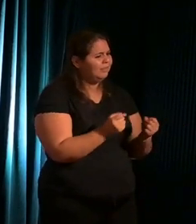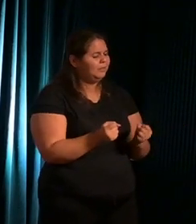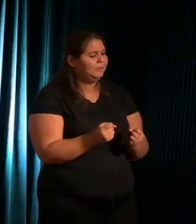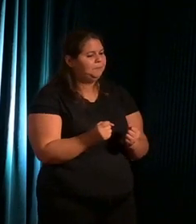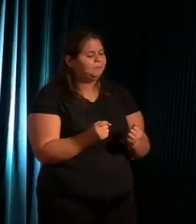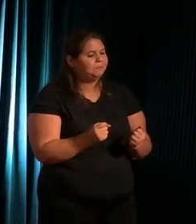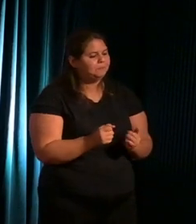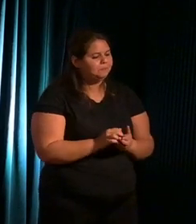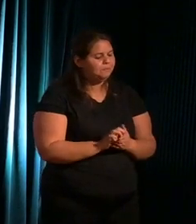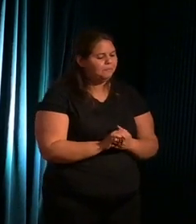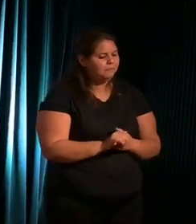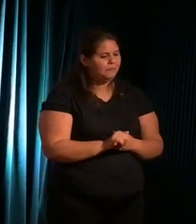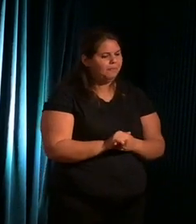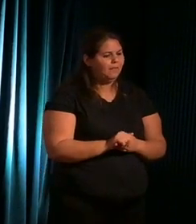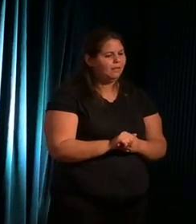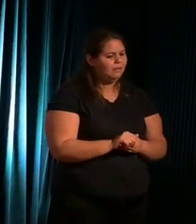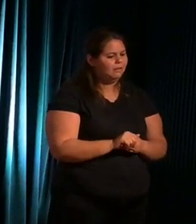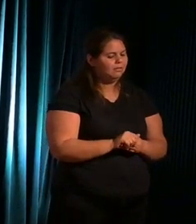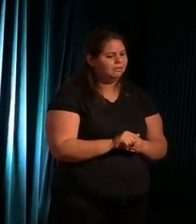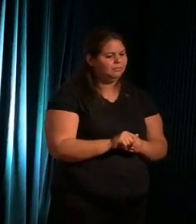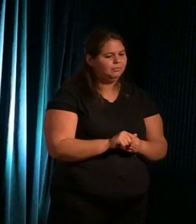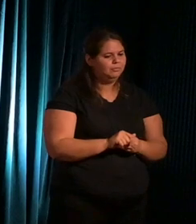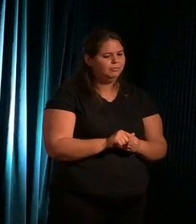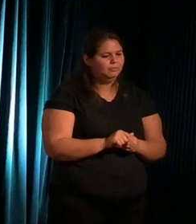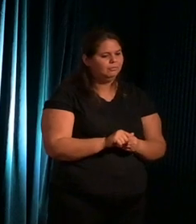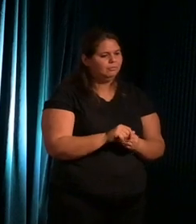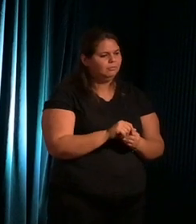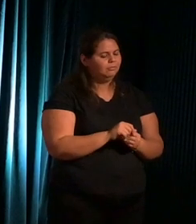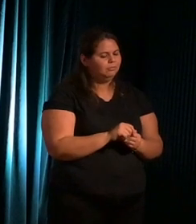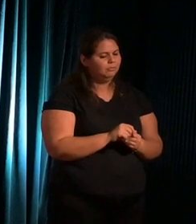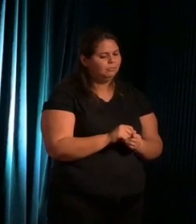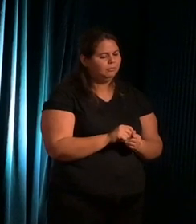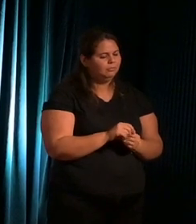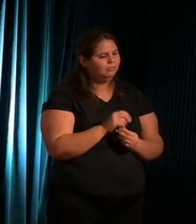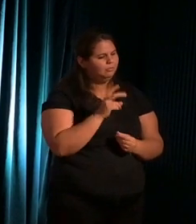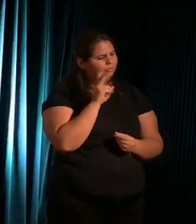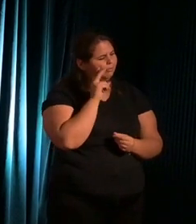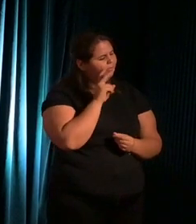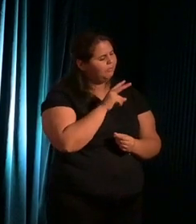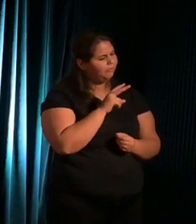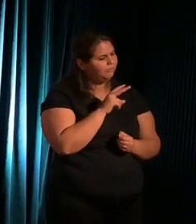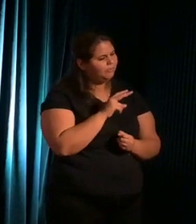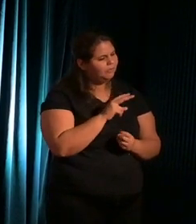com a... Eu digo, aí bateu assim, aí eu digo,